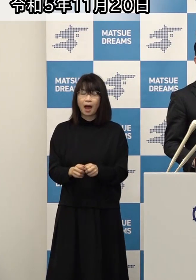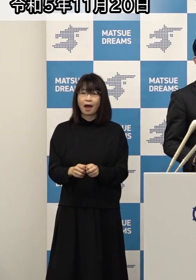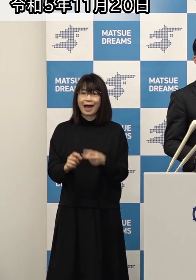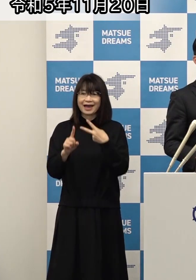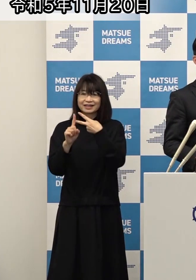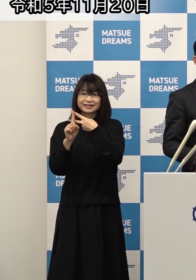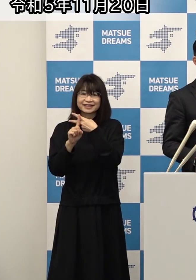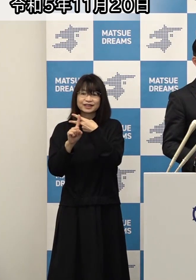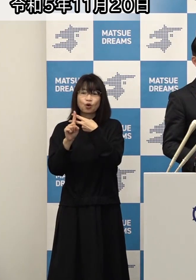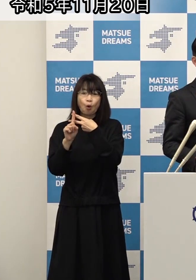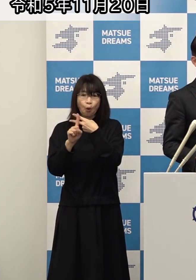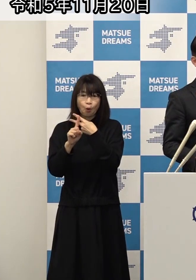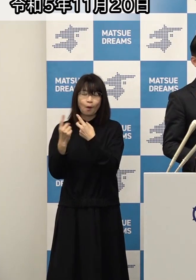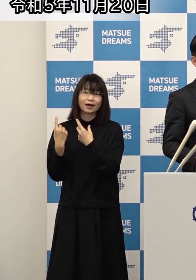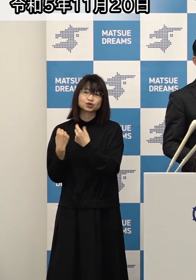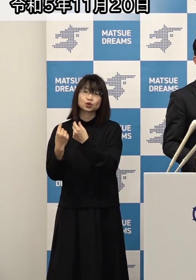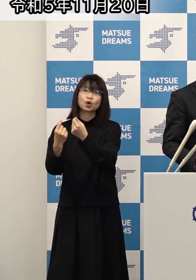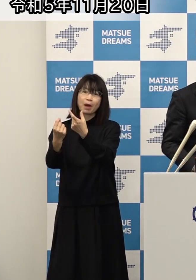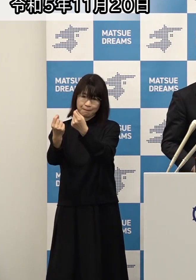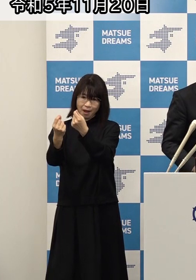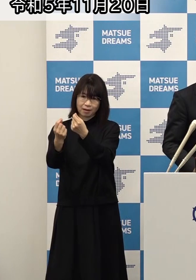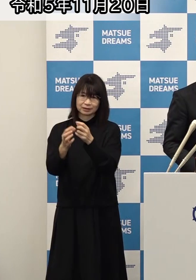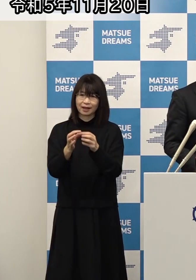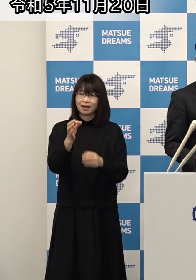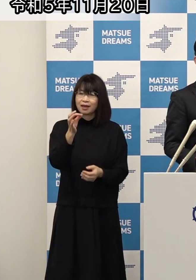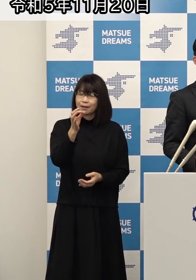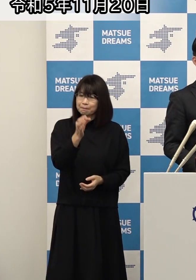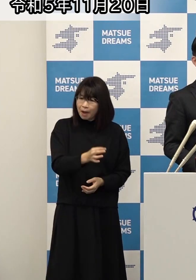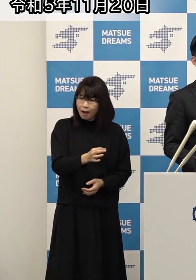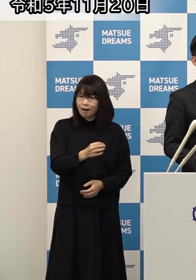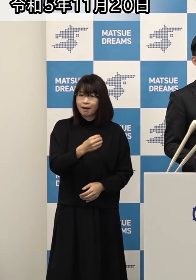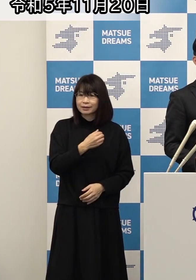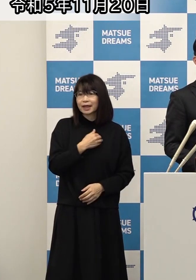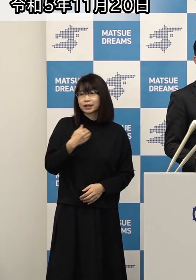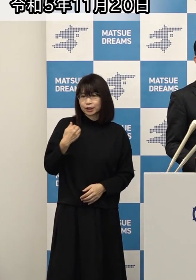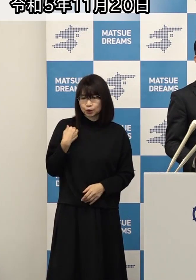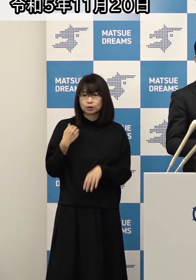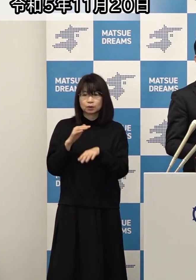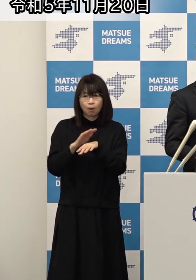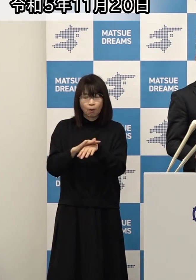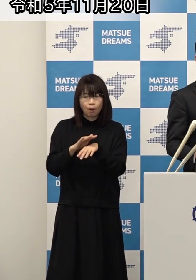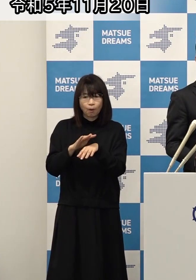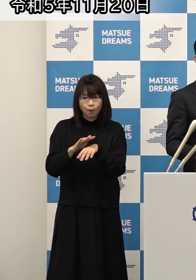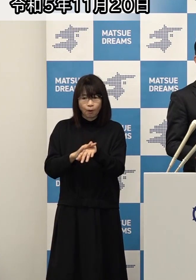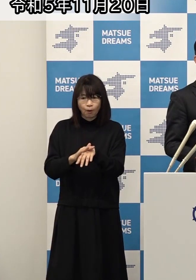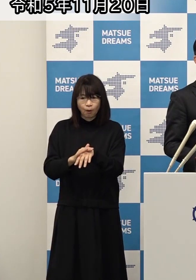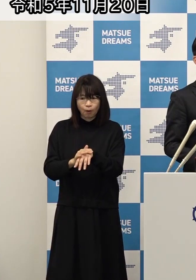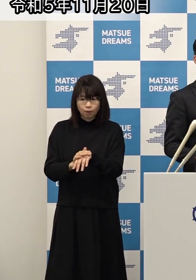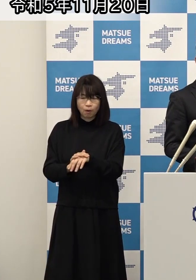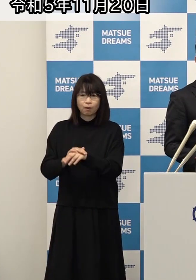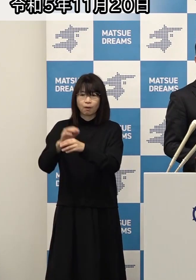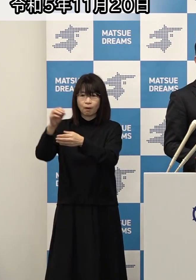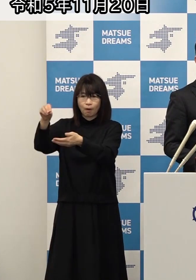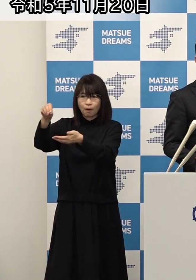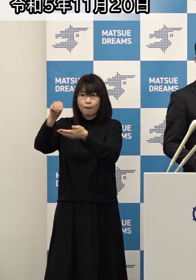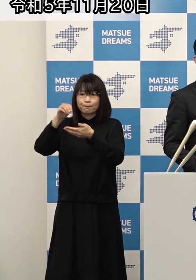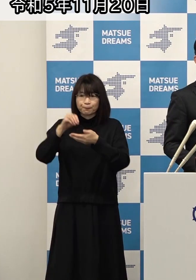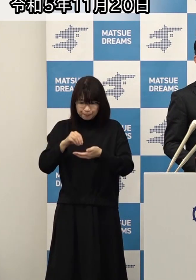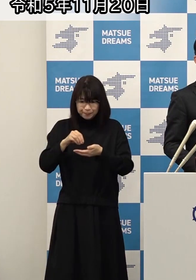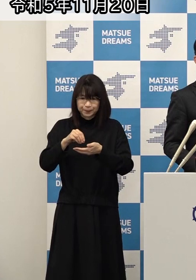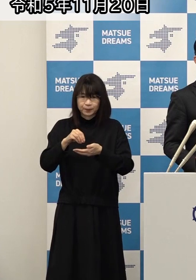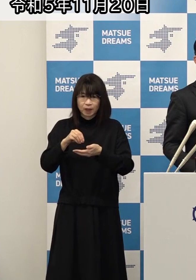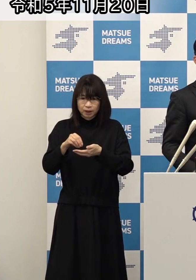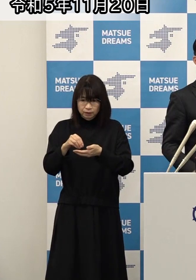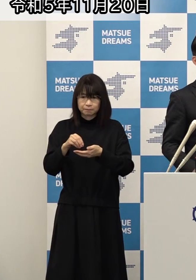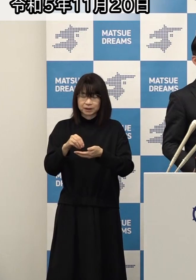るが、まあ、こちらであれば、少し、まあ、安くて済むというようなものを提案してもらってですね、でそれを取り入れるという形にしております。できるだ